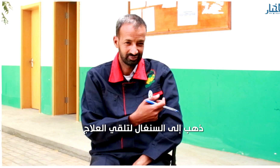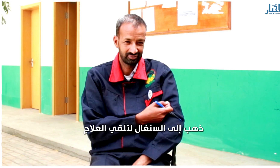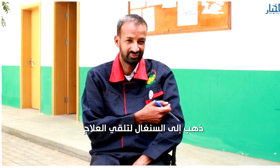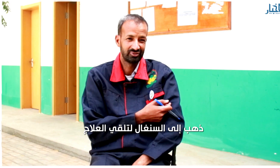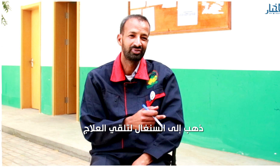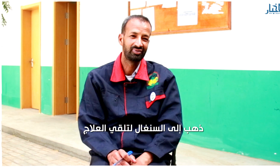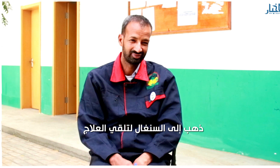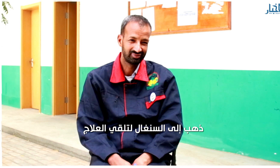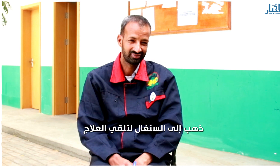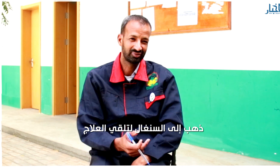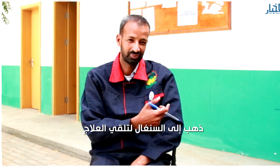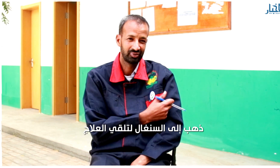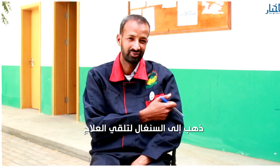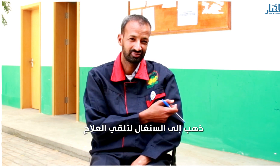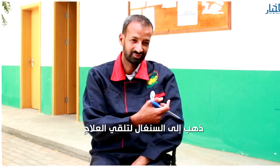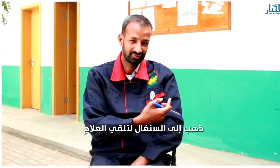وقال انا قلت قاعد السنغال قاول هي